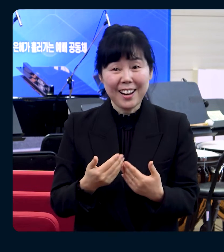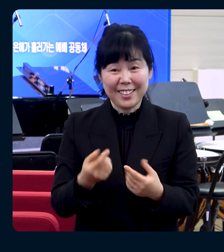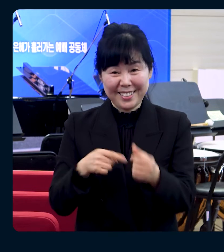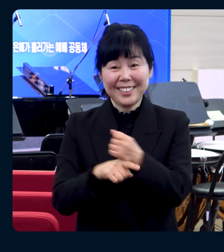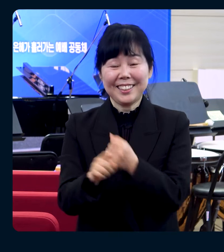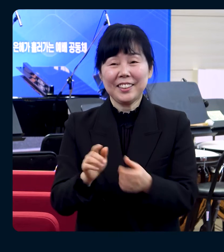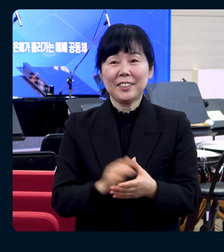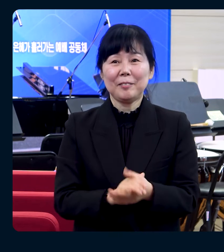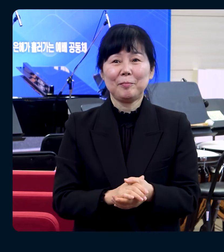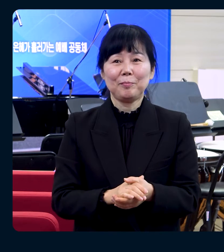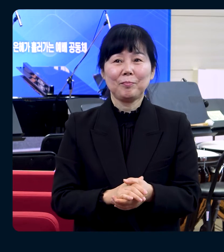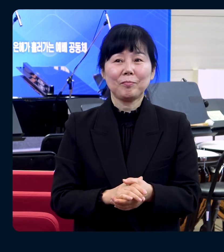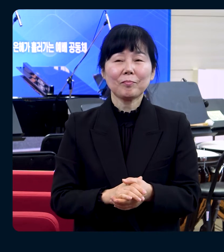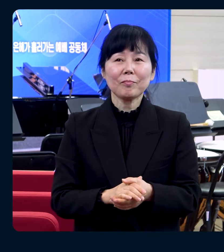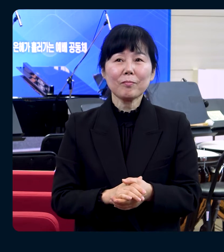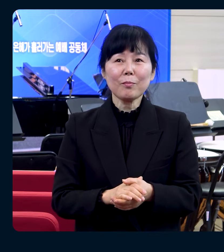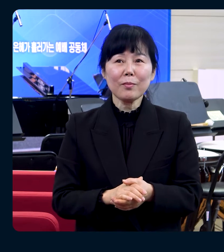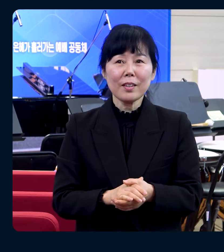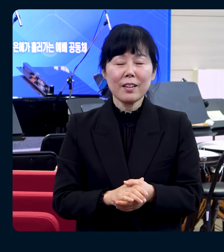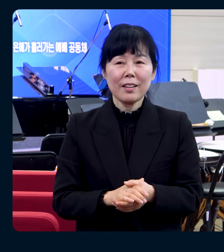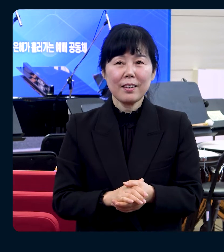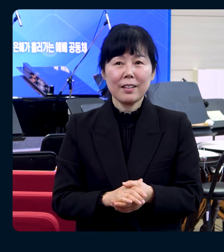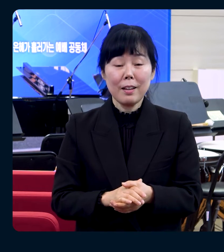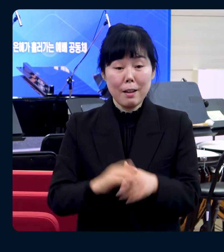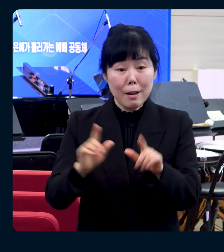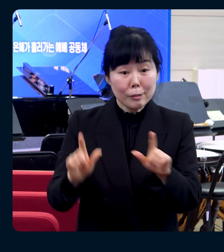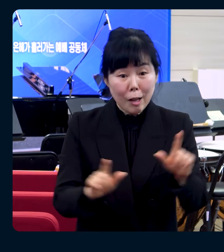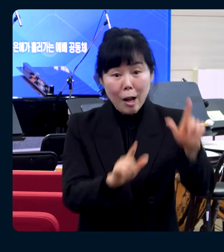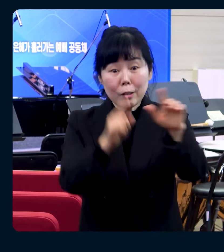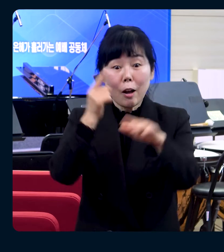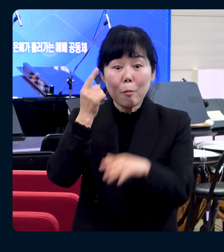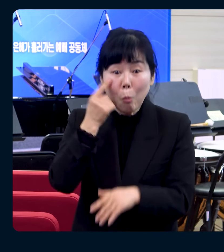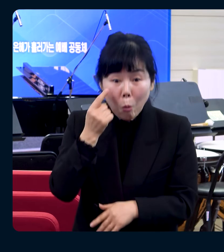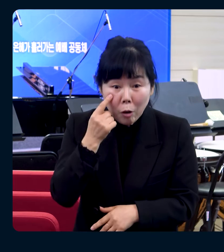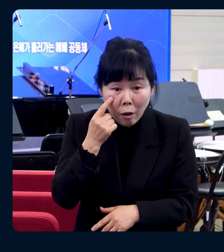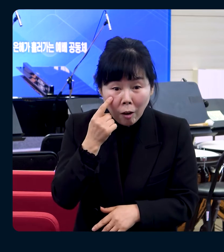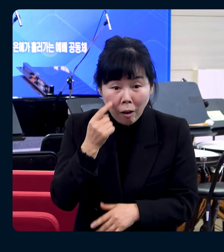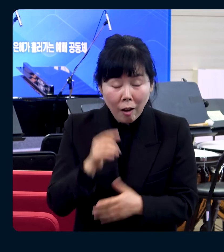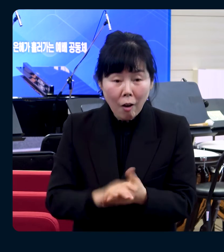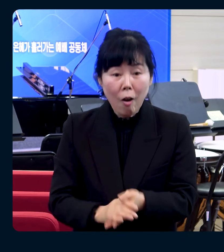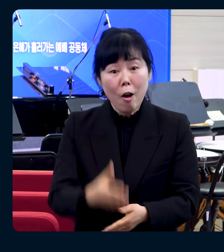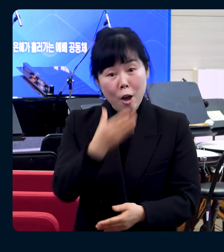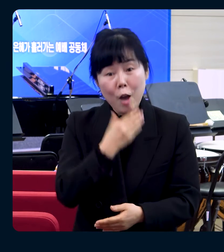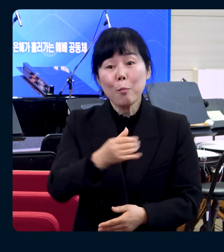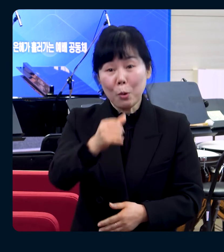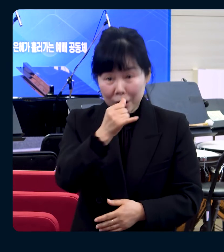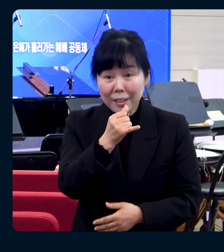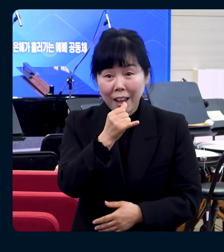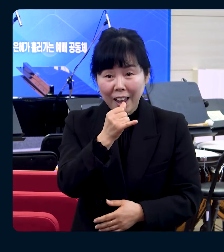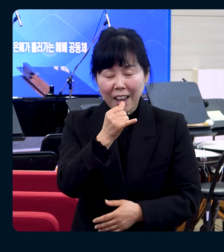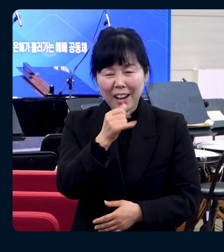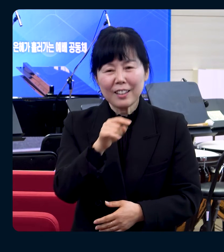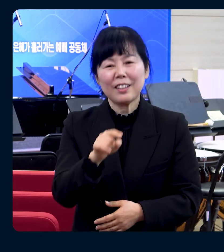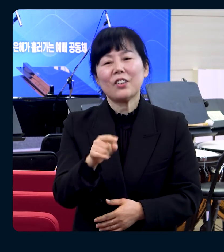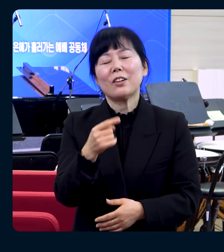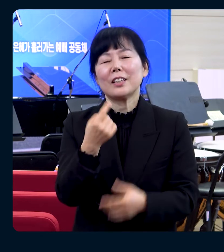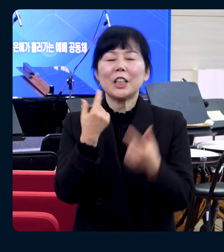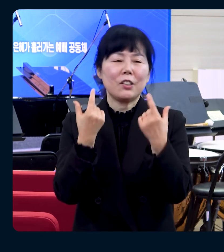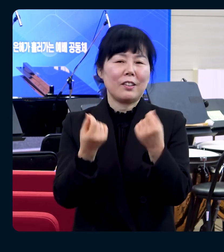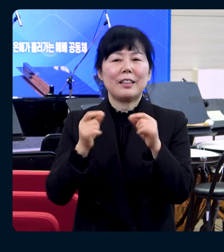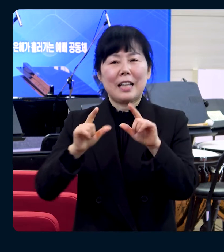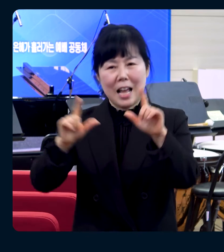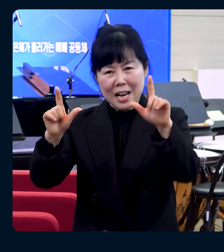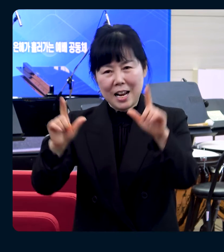있네요. 많이들 말하잖아요, 그렇죠? 제일 행복할 때 살다 보니 이런 날도 있네요. 바로 그 이런